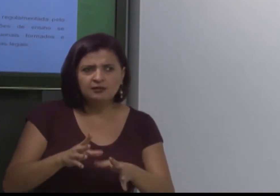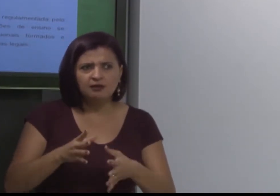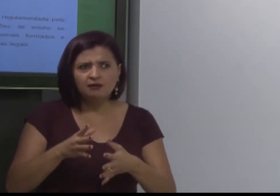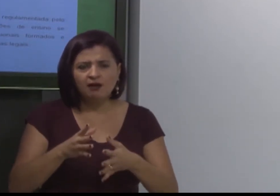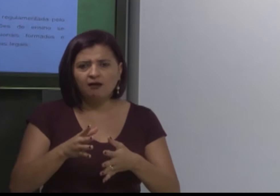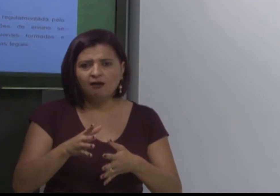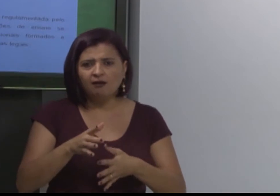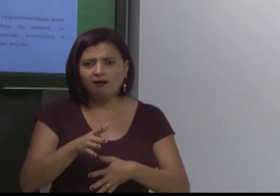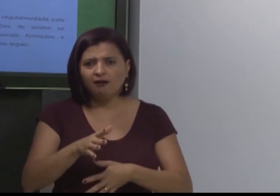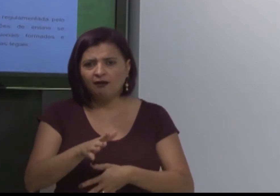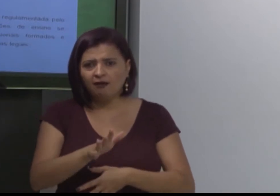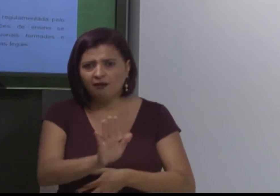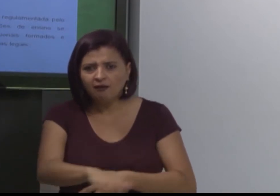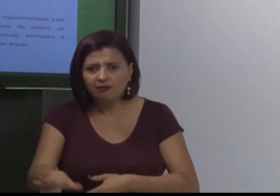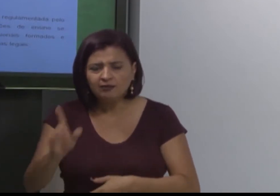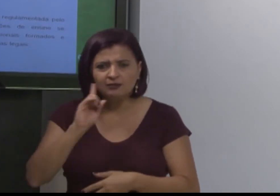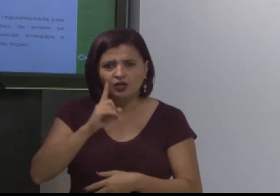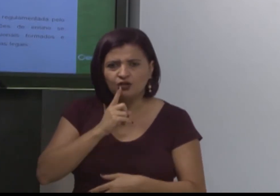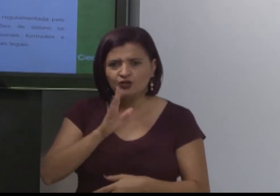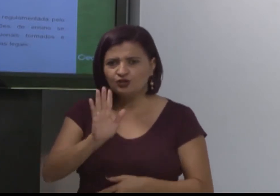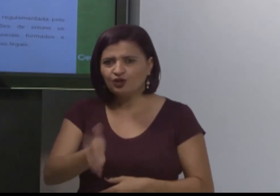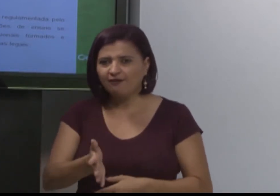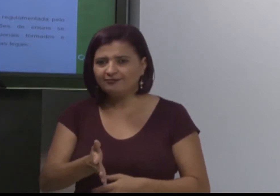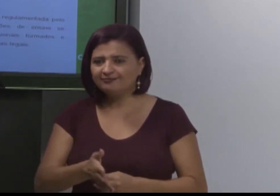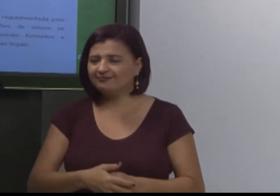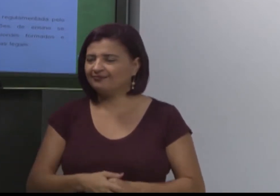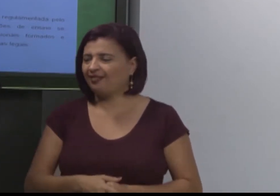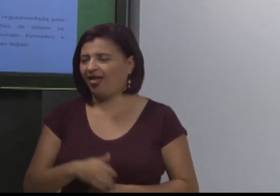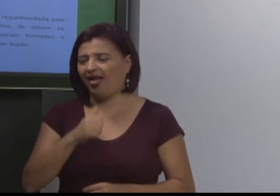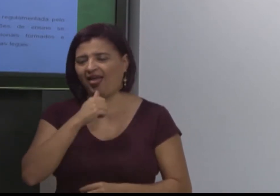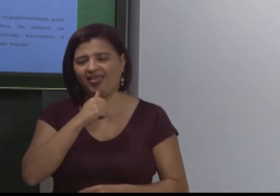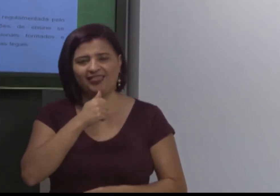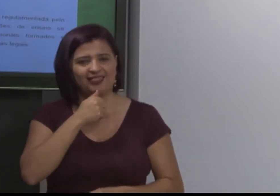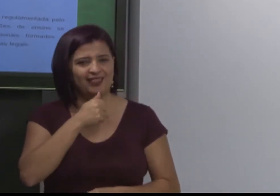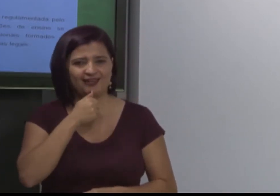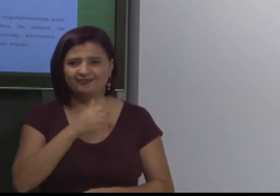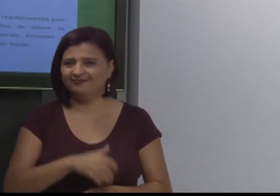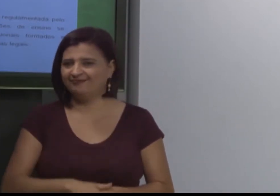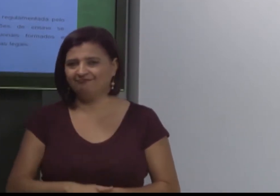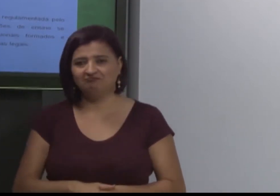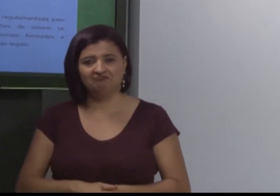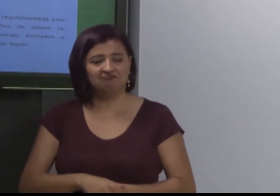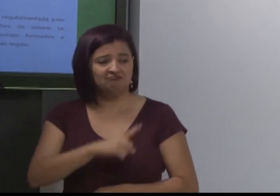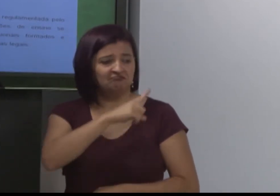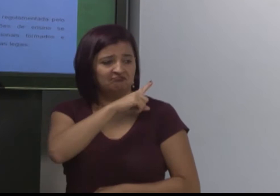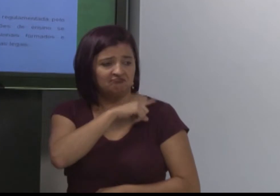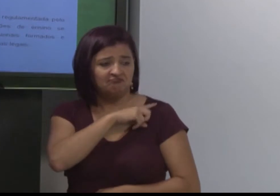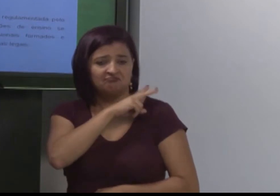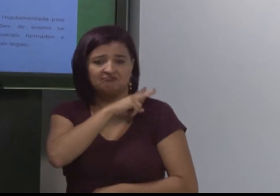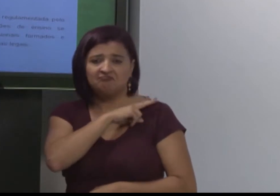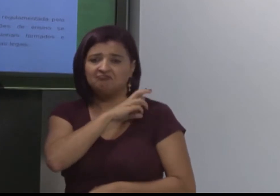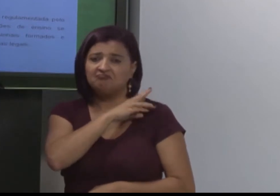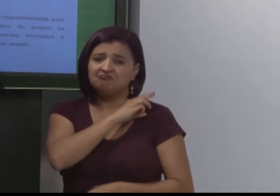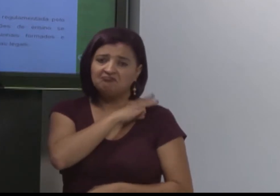o primeiro, segundo e terceiro ano do ensino médio ensina estratégias, metodologias de ensino para crianças